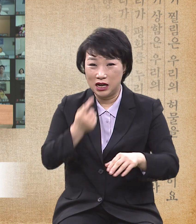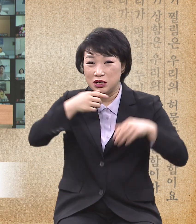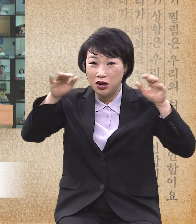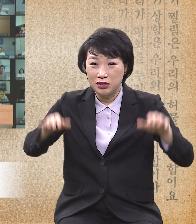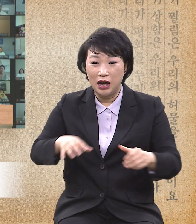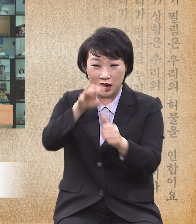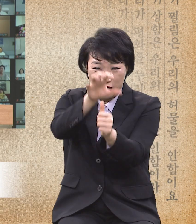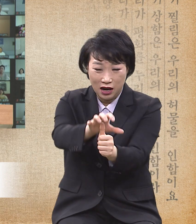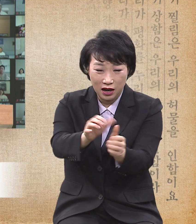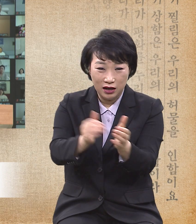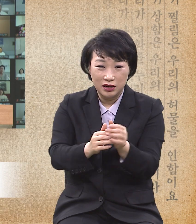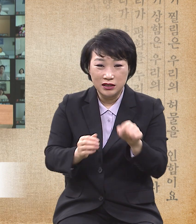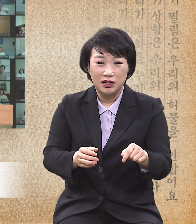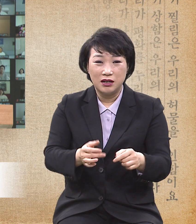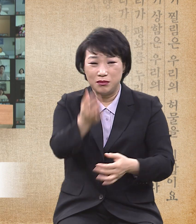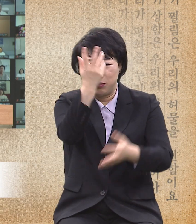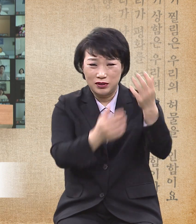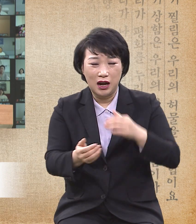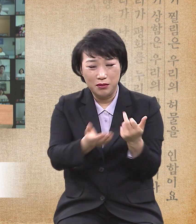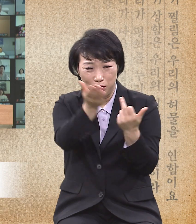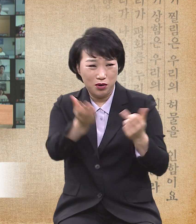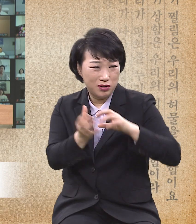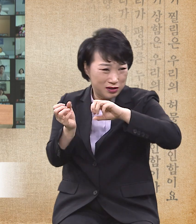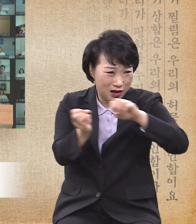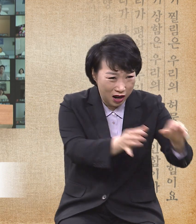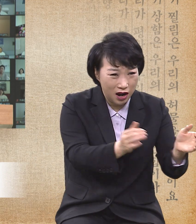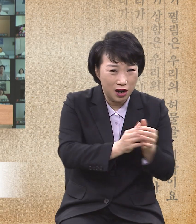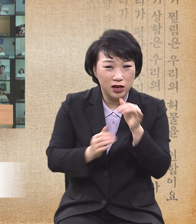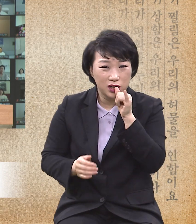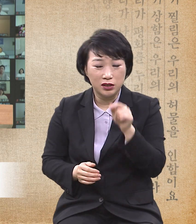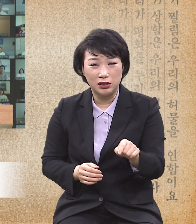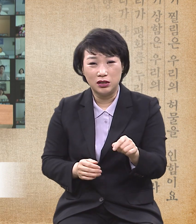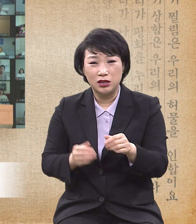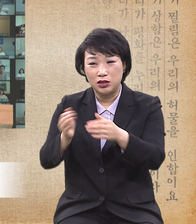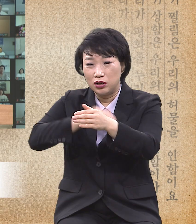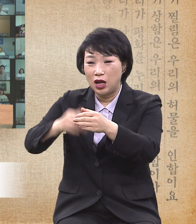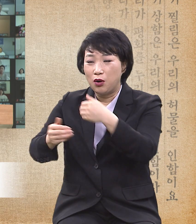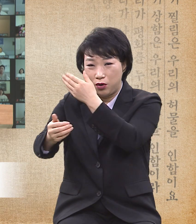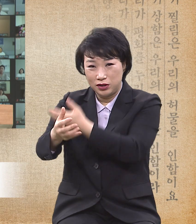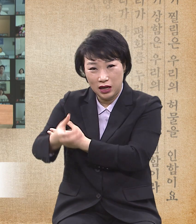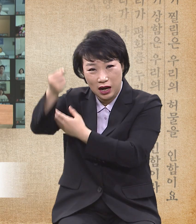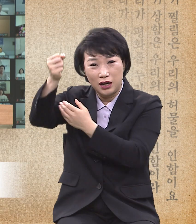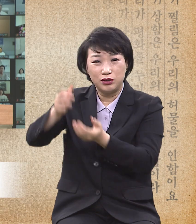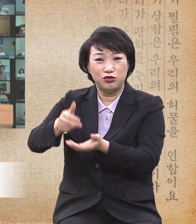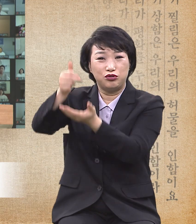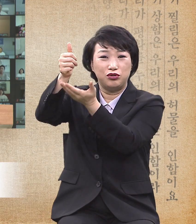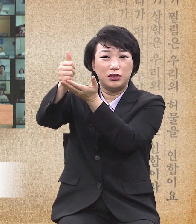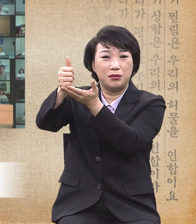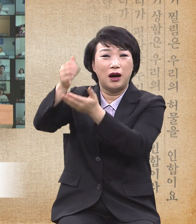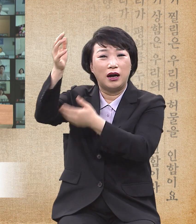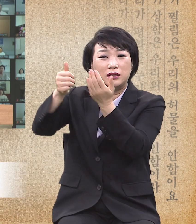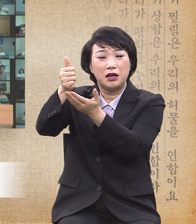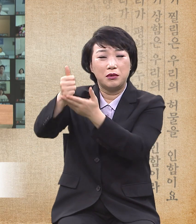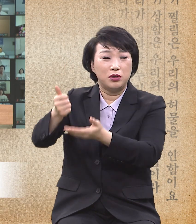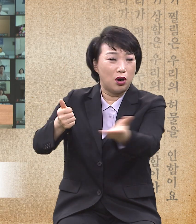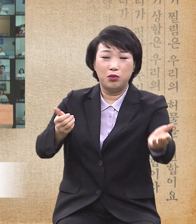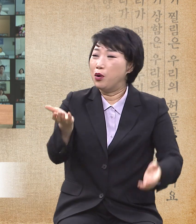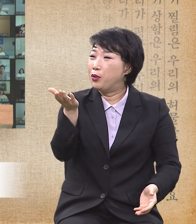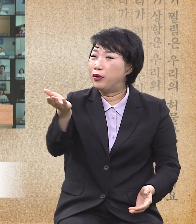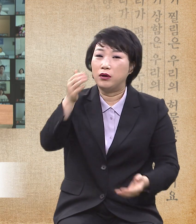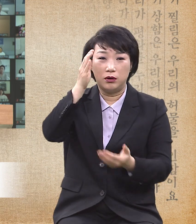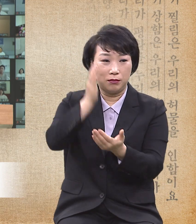천사라도 결박해서 타는 불못에 내던져 버리는 절대 권세자이신 하나님을 깔보지